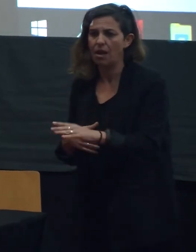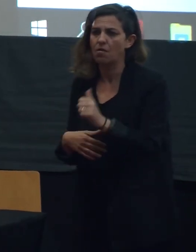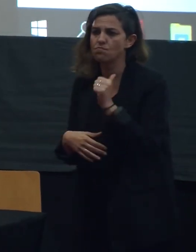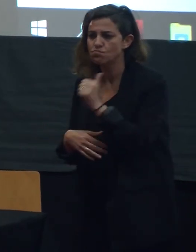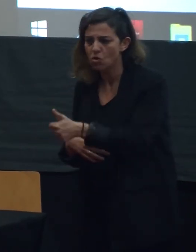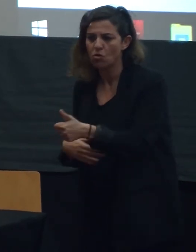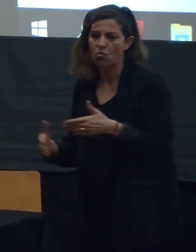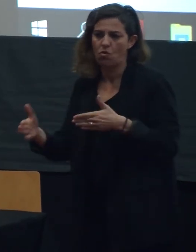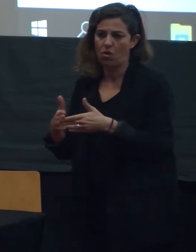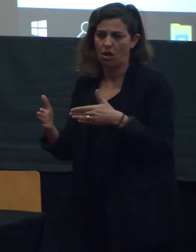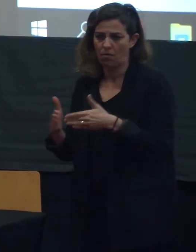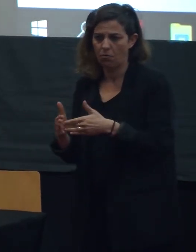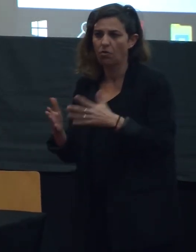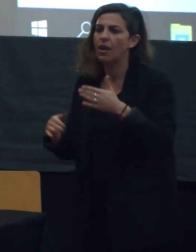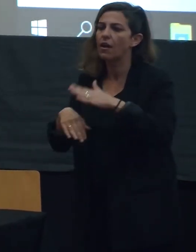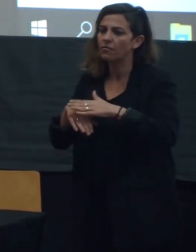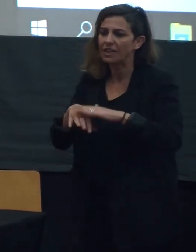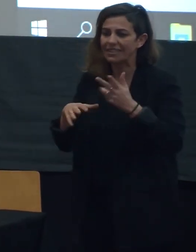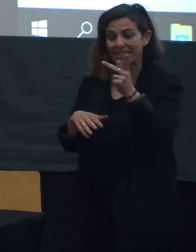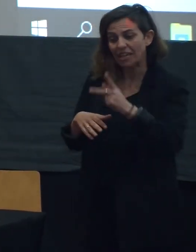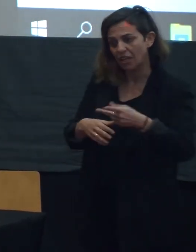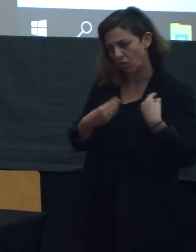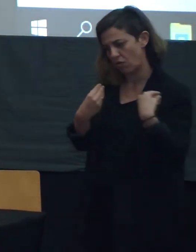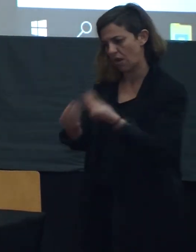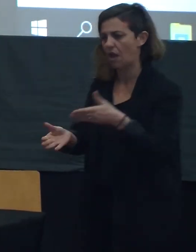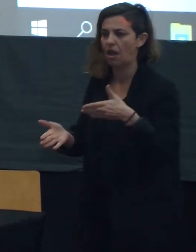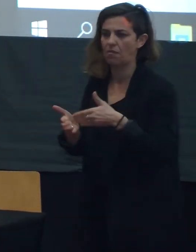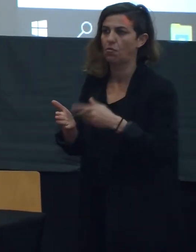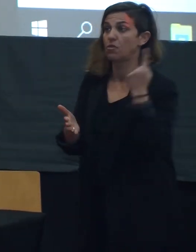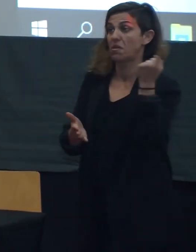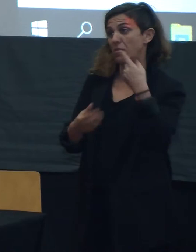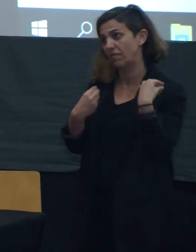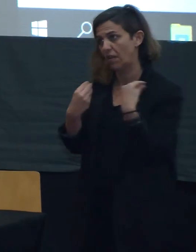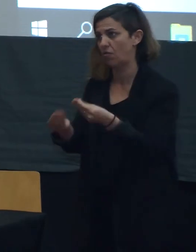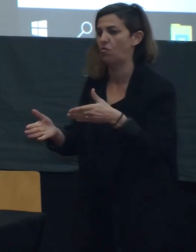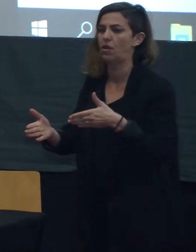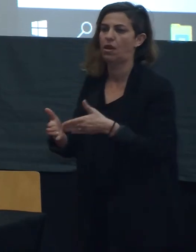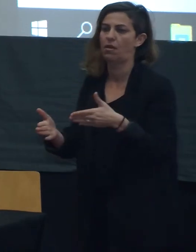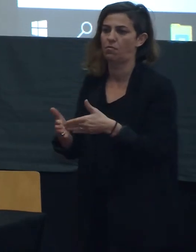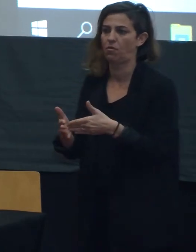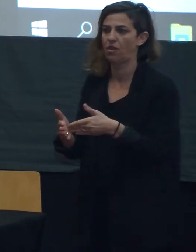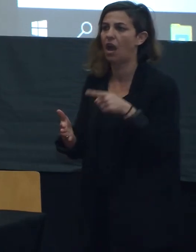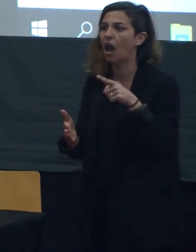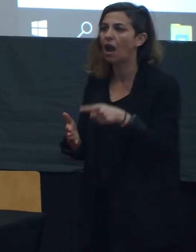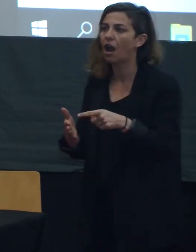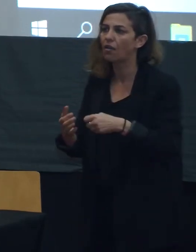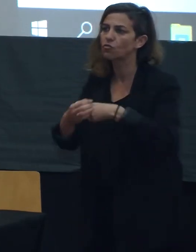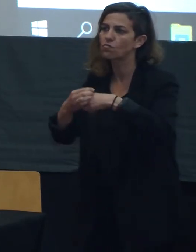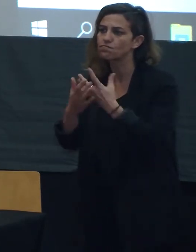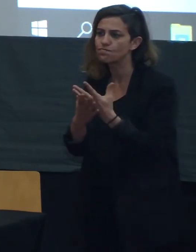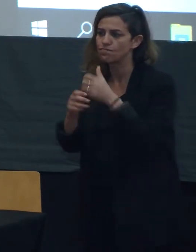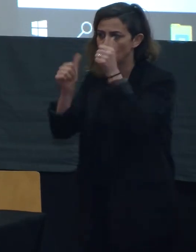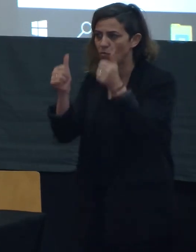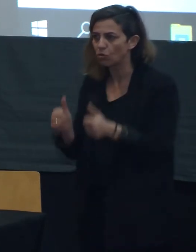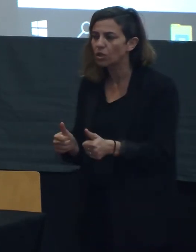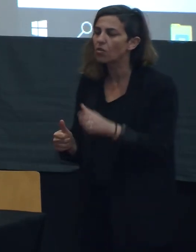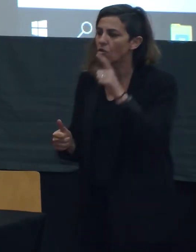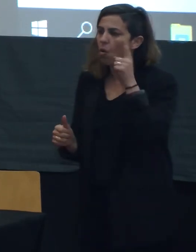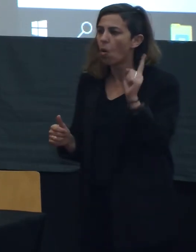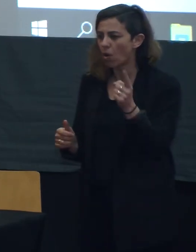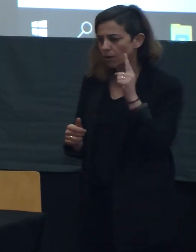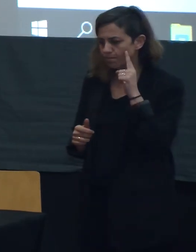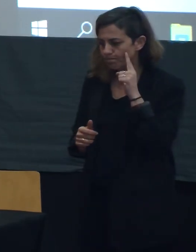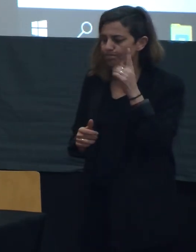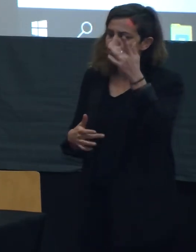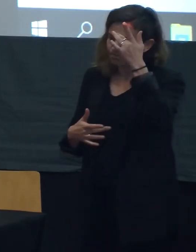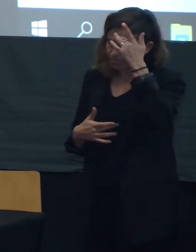των δυσκολιών αυτών με τα εμπόδια που συναντά στο περιβάλλον του. Με ένα τέτοιο μοντέλο καταλαβαίνουμε πως η ευθύνη για την αναπηρία και